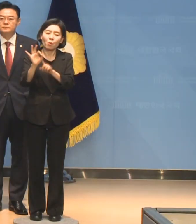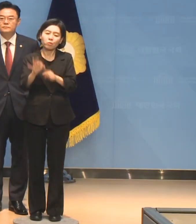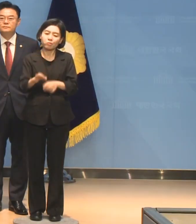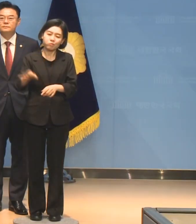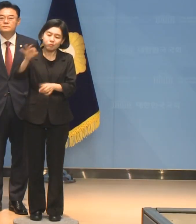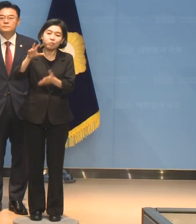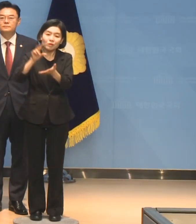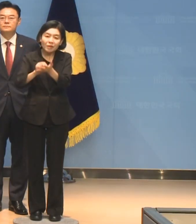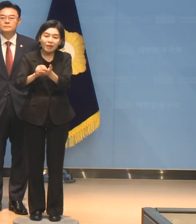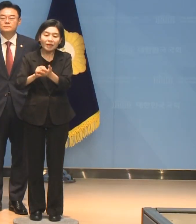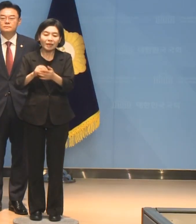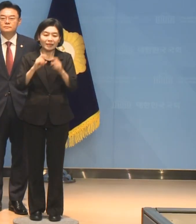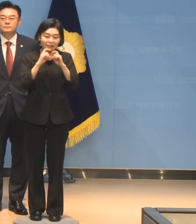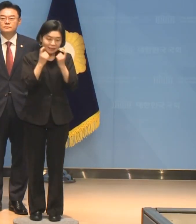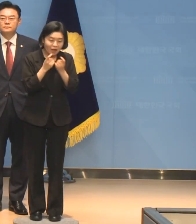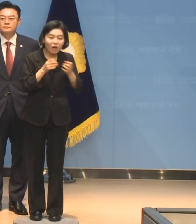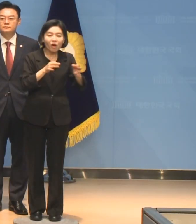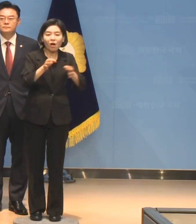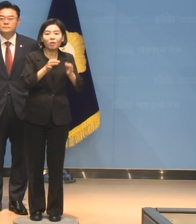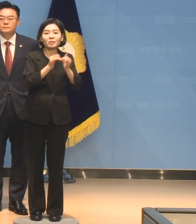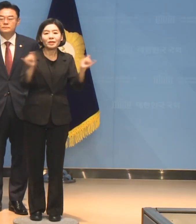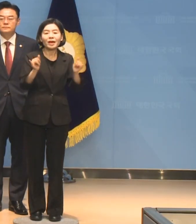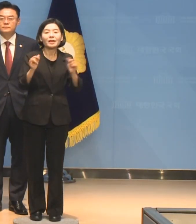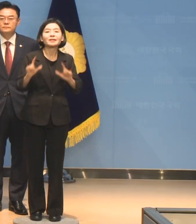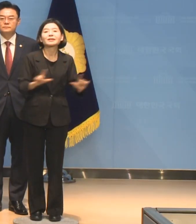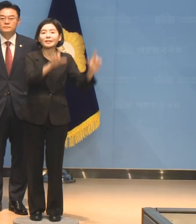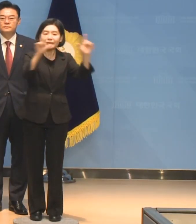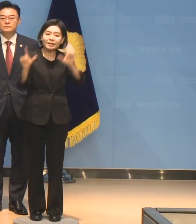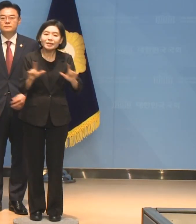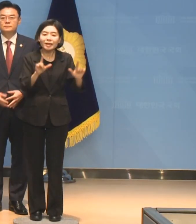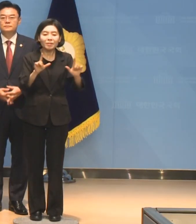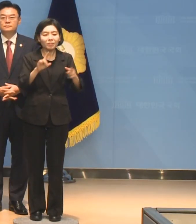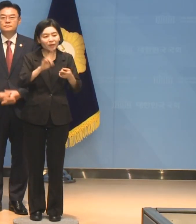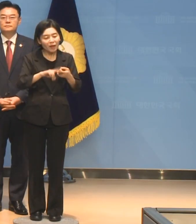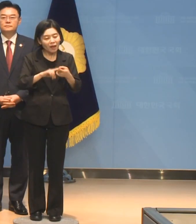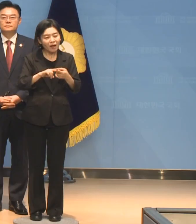현실을 바꿔보기 위해서 법률 개정안을 준비해서 여러분께